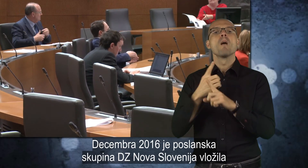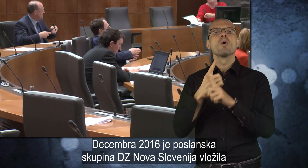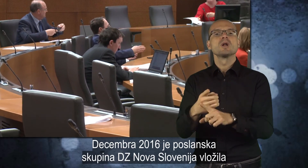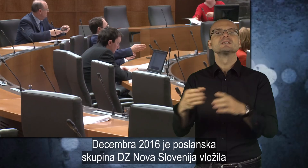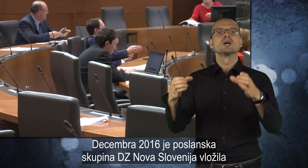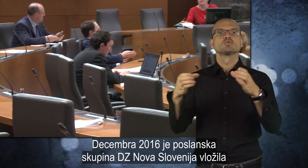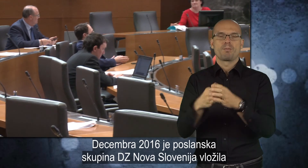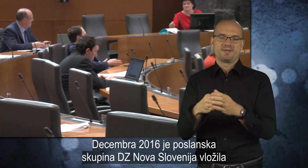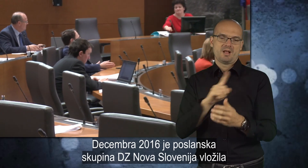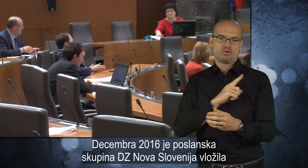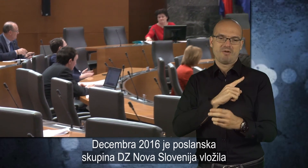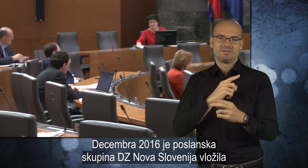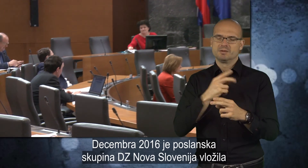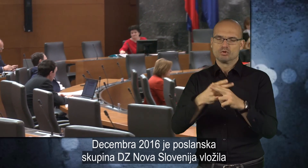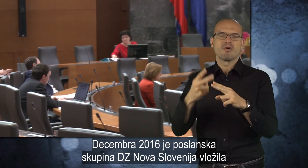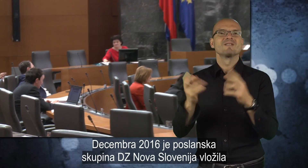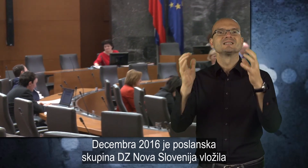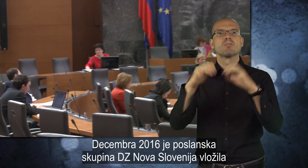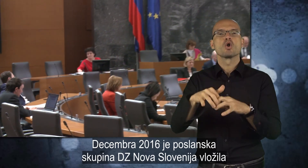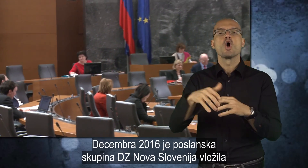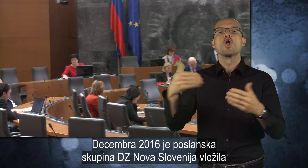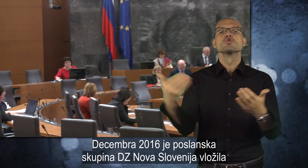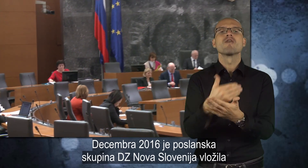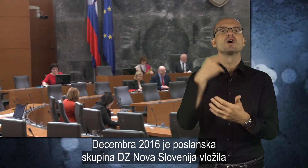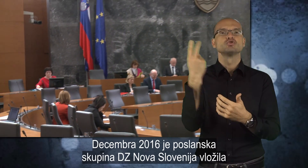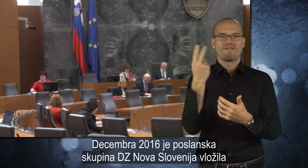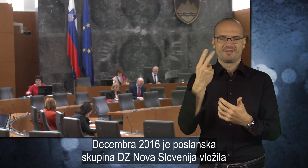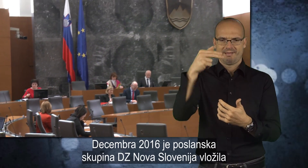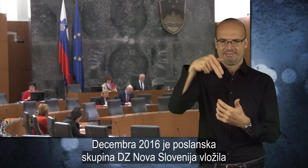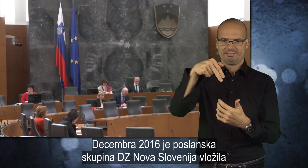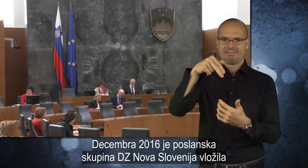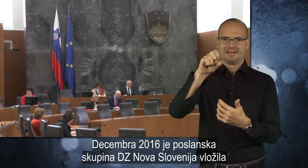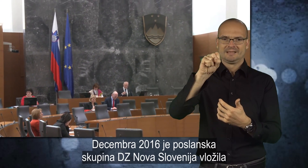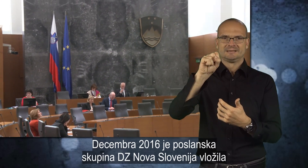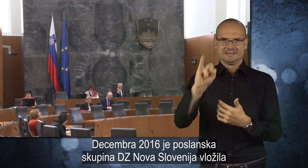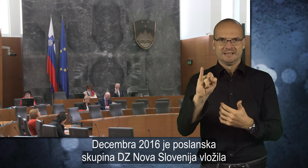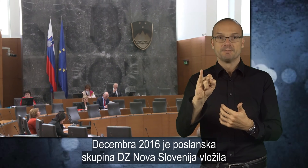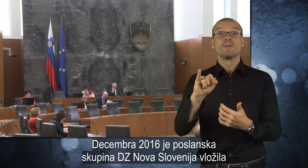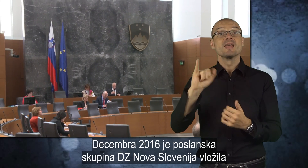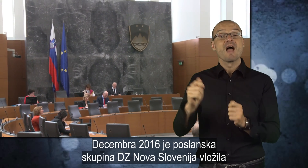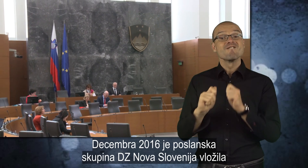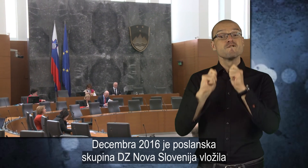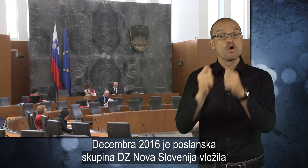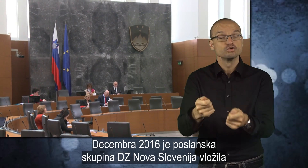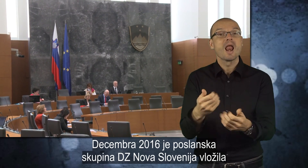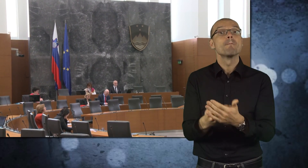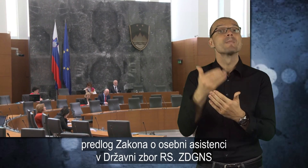Slovenija vložila predlog zakona o osebni asistenci v Državni zbor Republike Slovenije.